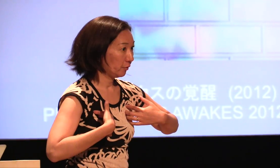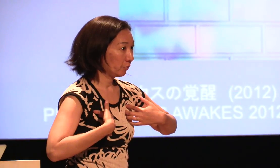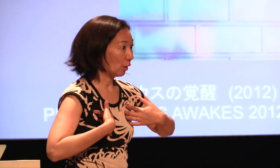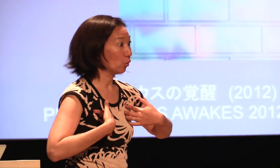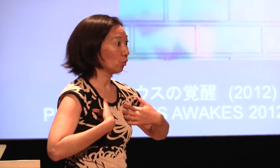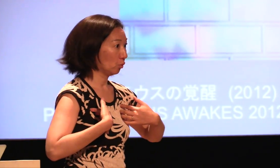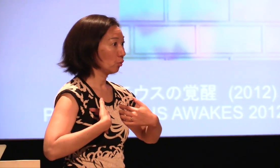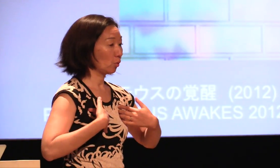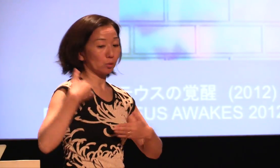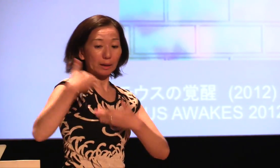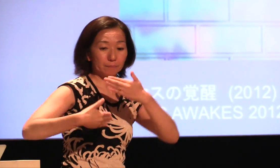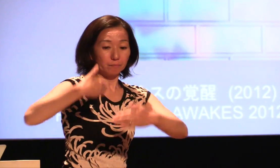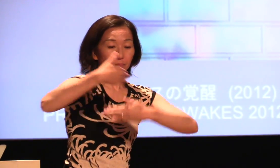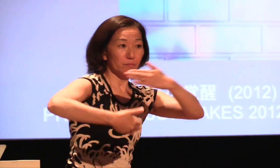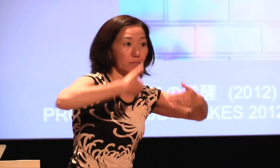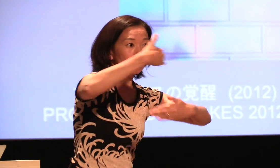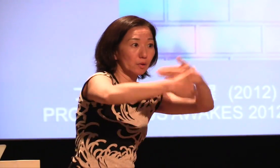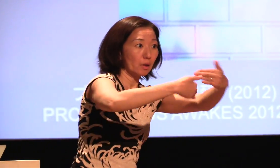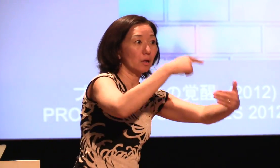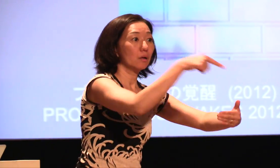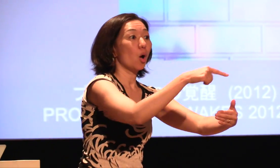パフォーマンス、楽しむことができました。